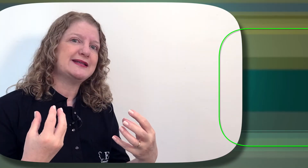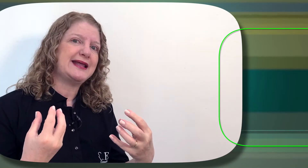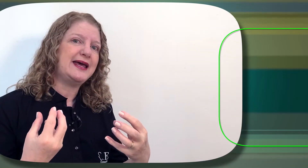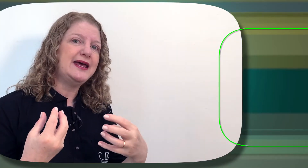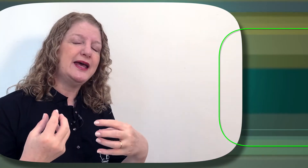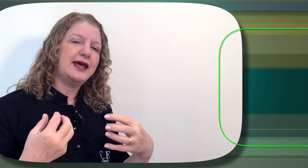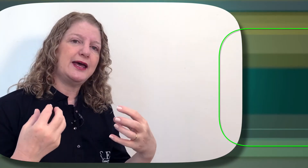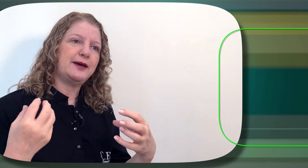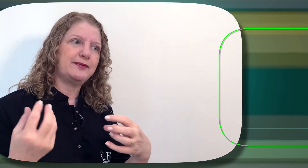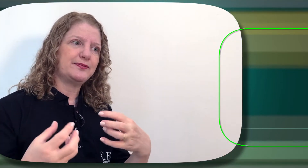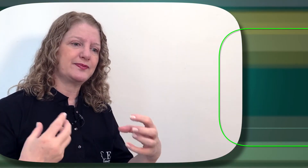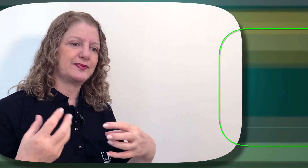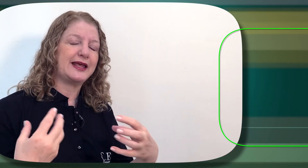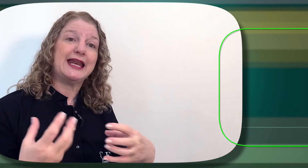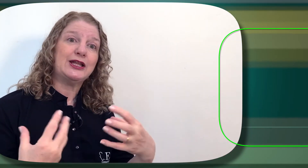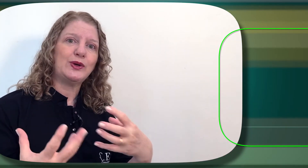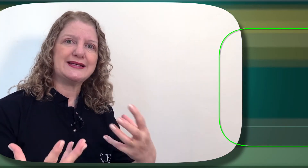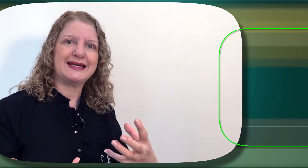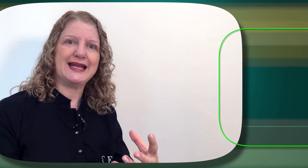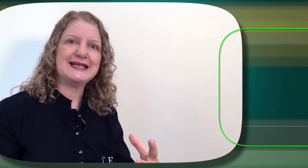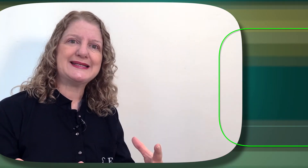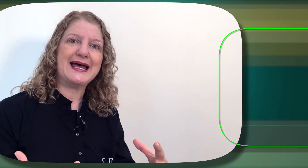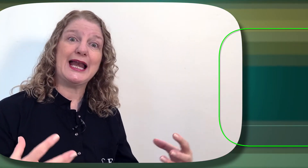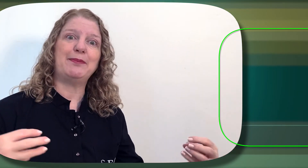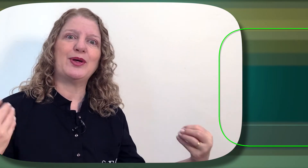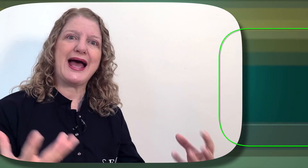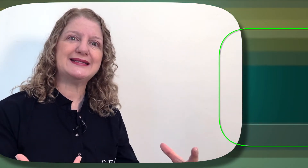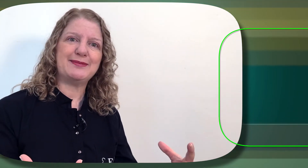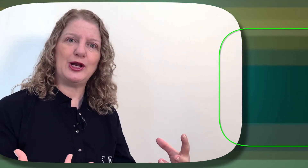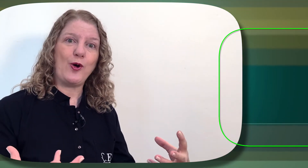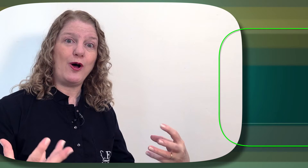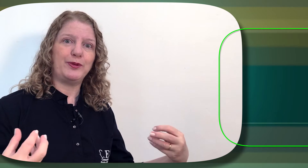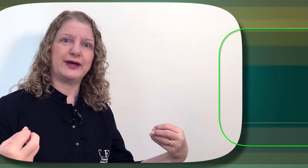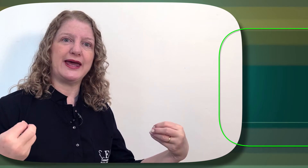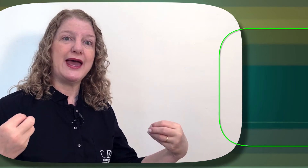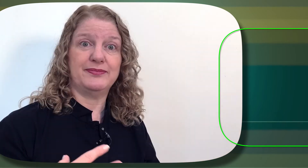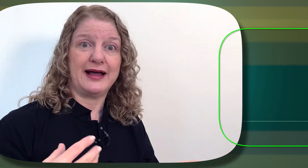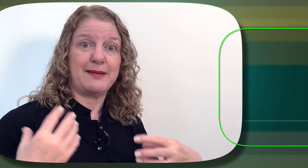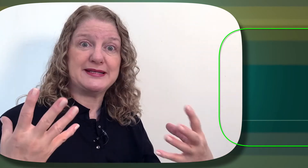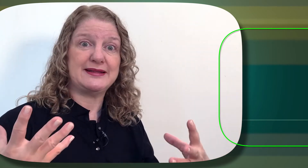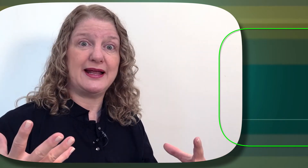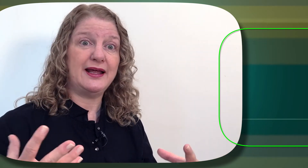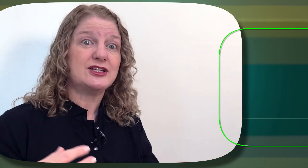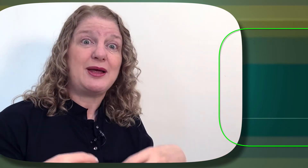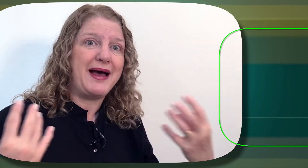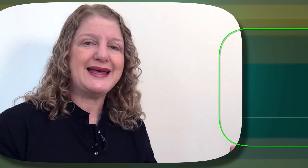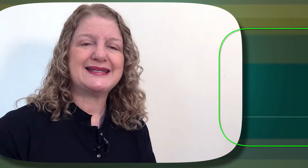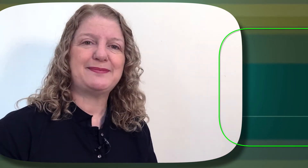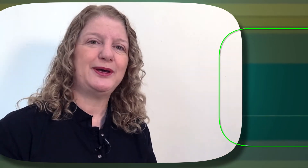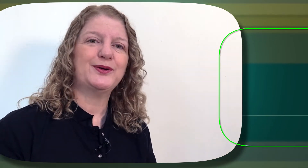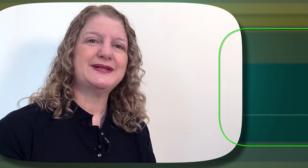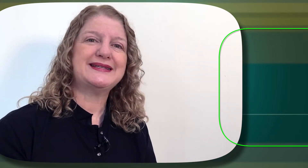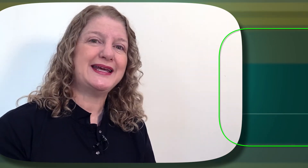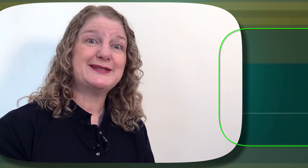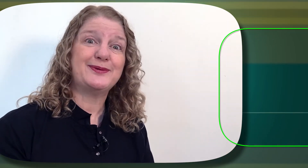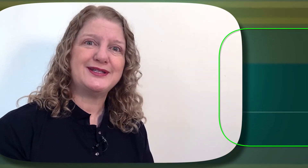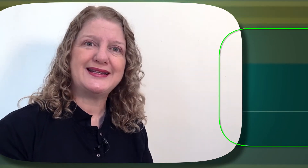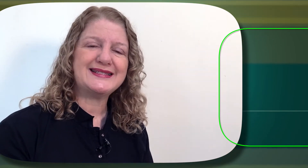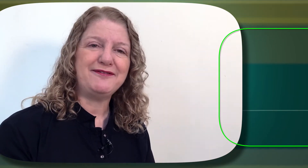até querendo que essa criança elaborasse melhor, porque na cabeça dela jamais essa pergunta seria respondida dessa